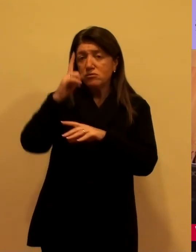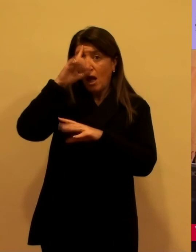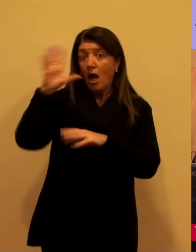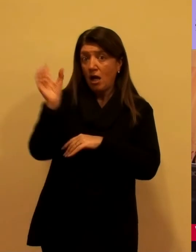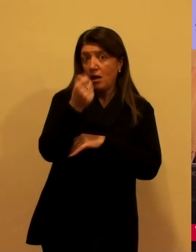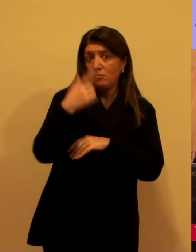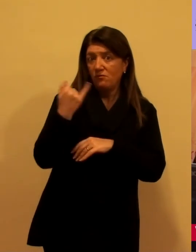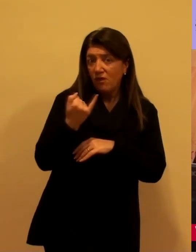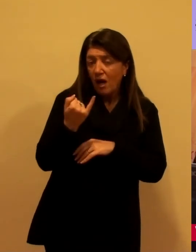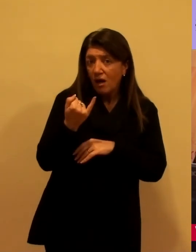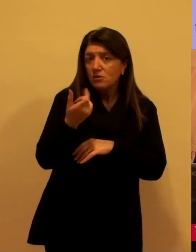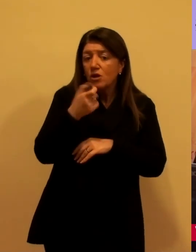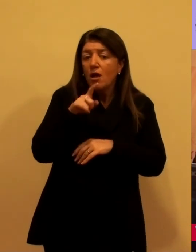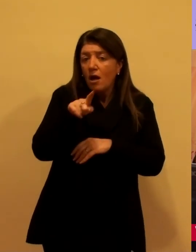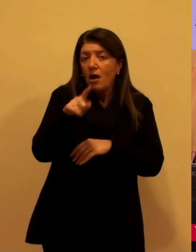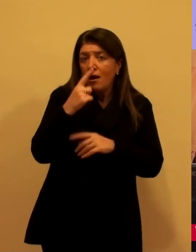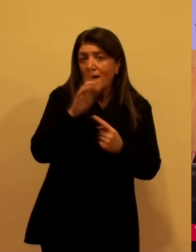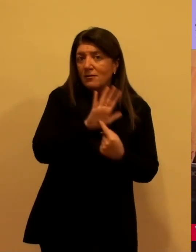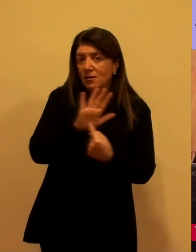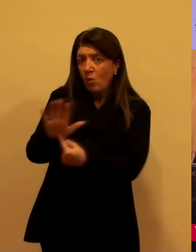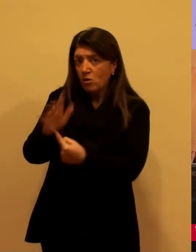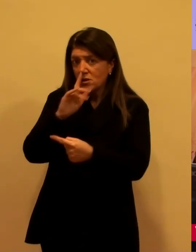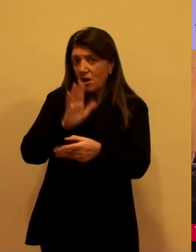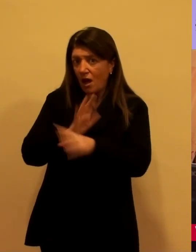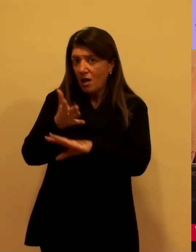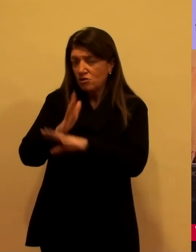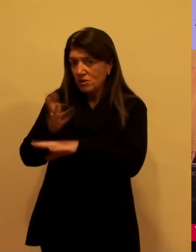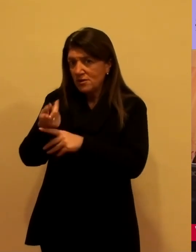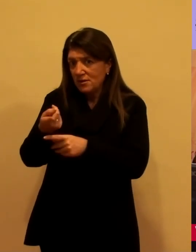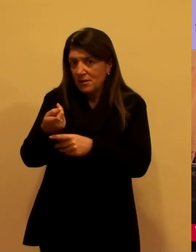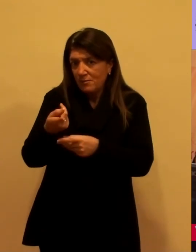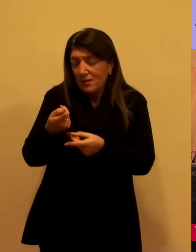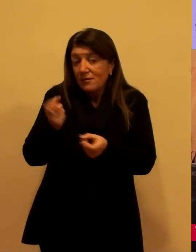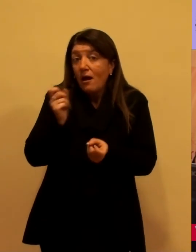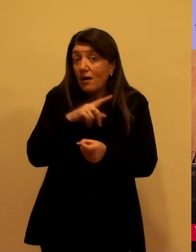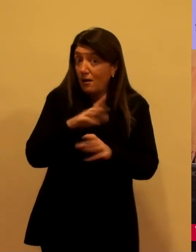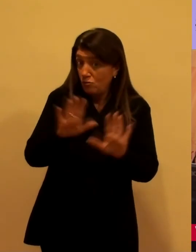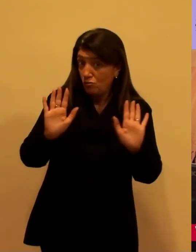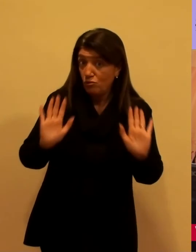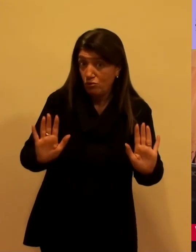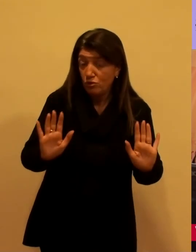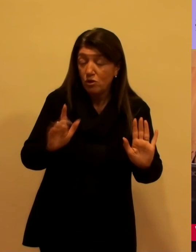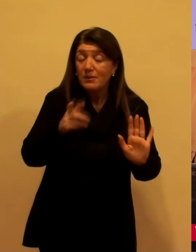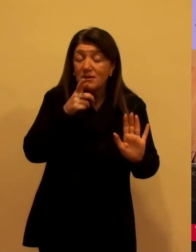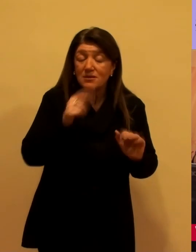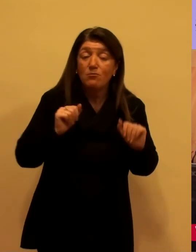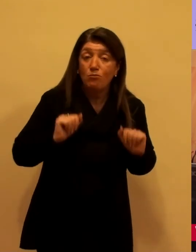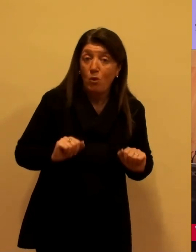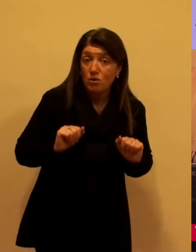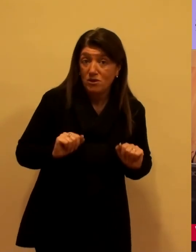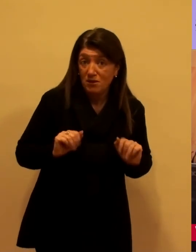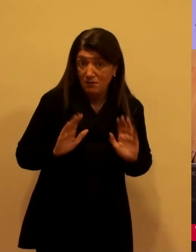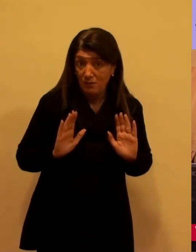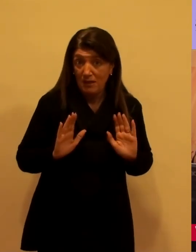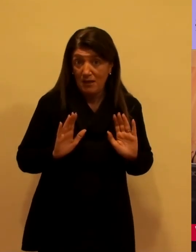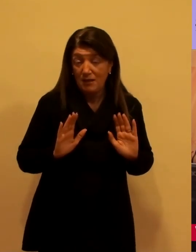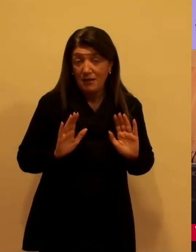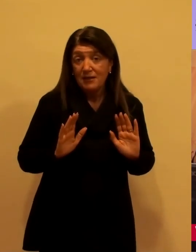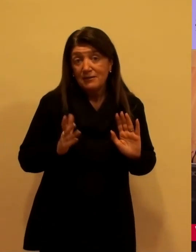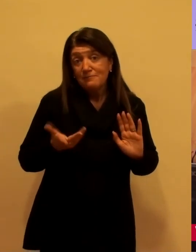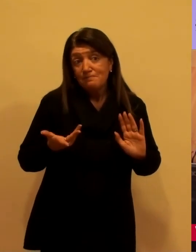volte, perché anche questa è una forma di accessibilità, sì. A cui noi teniamo molto, nel senso che se è possibile, come